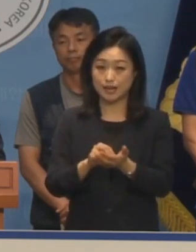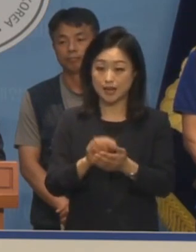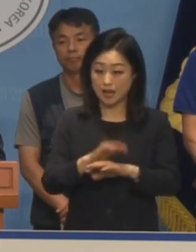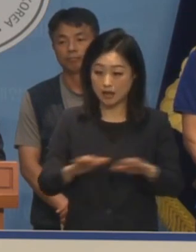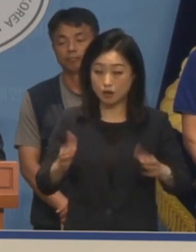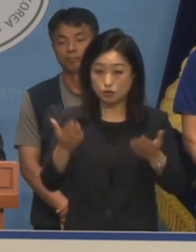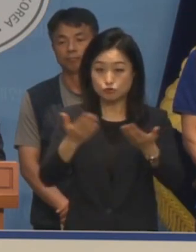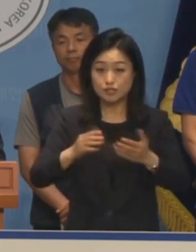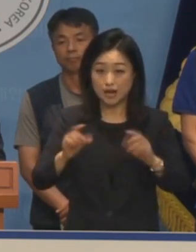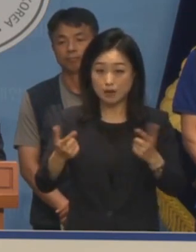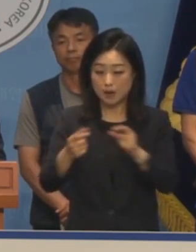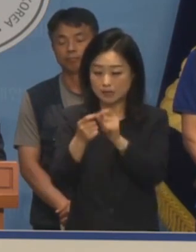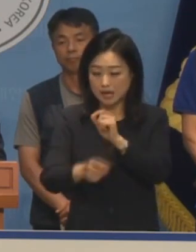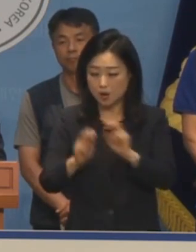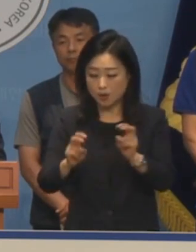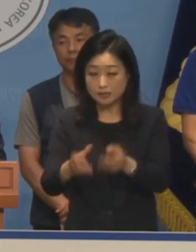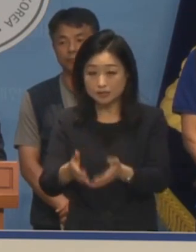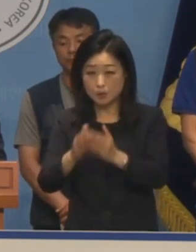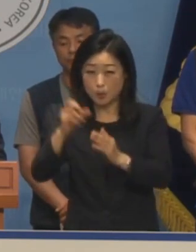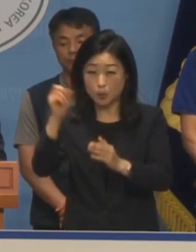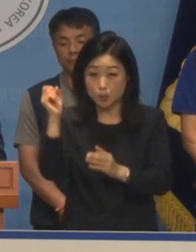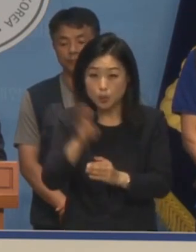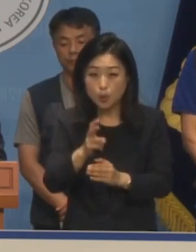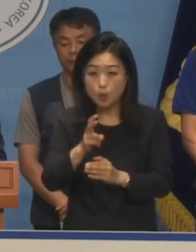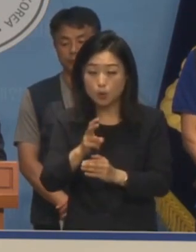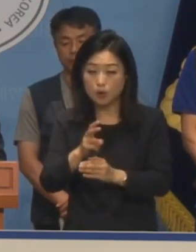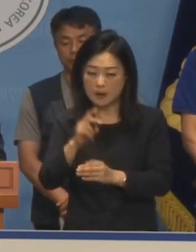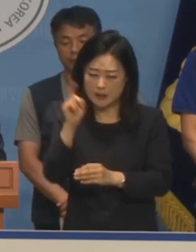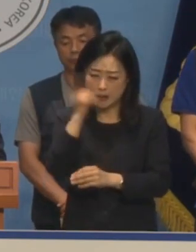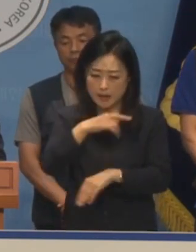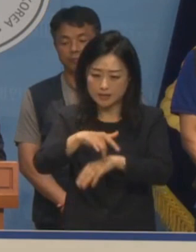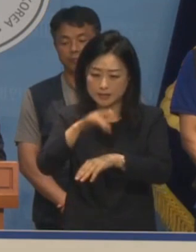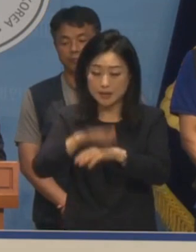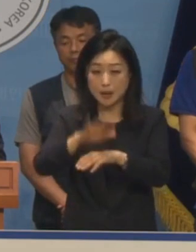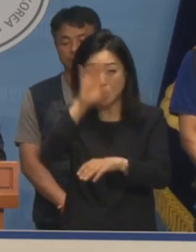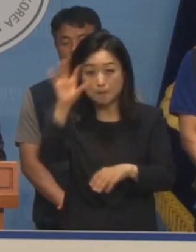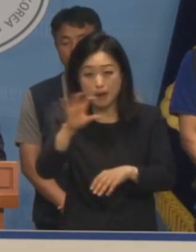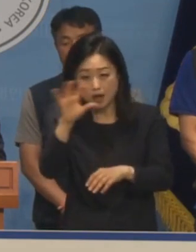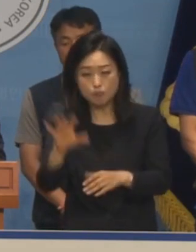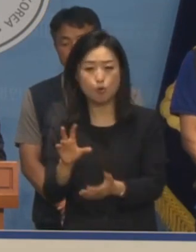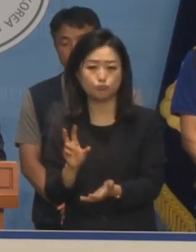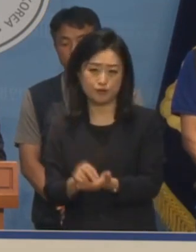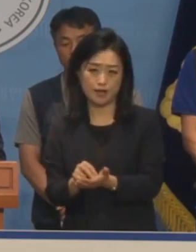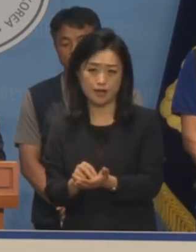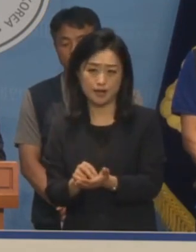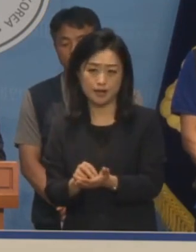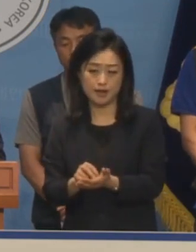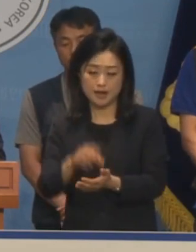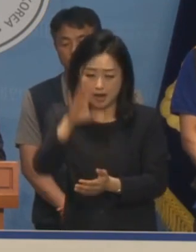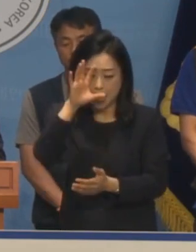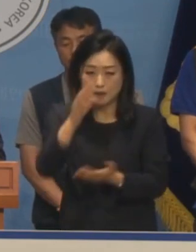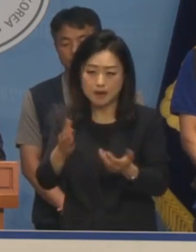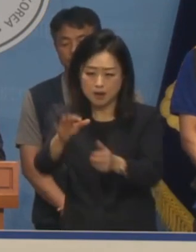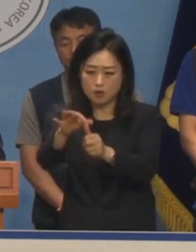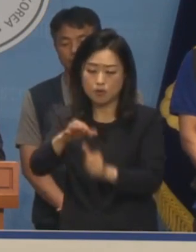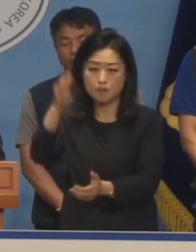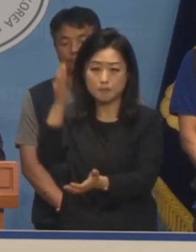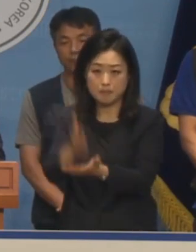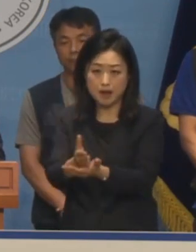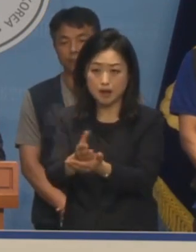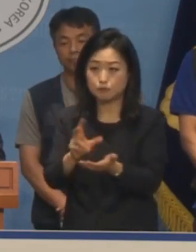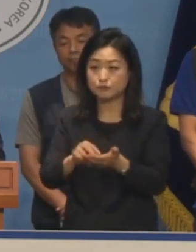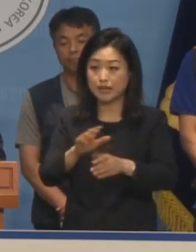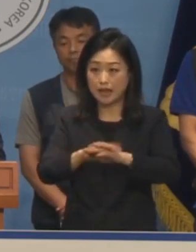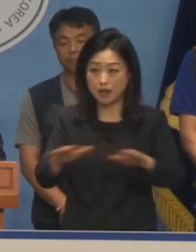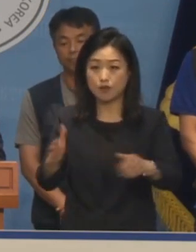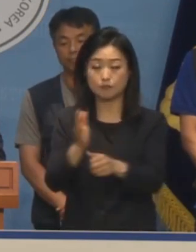자회사 전화를 강요하는 것은 문제를 더 꼬이게 만듭니다 또 다른 불법 파견을 양산할뿐입니다 지금 당장이 문제 해결하지